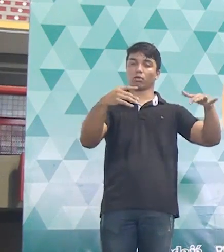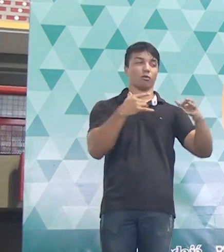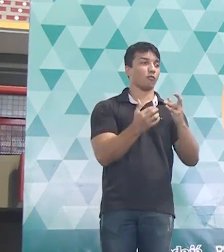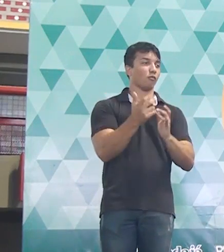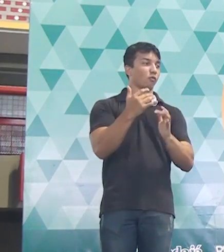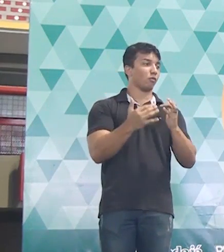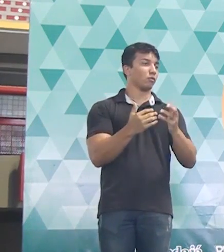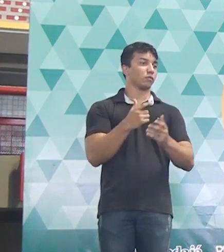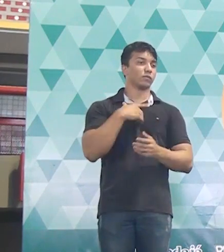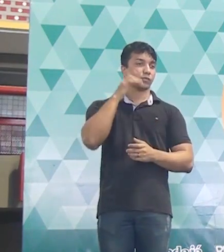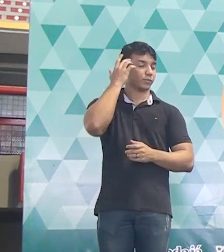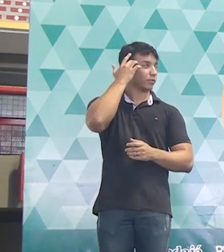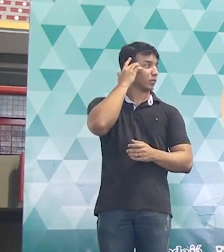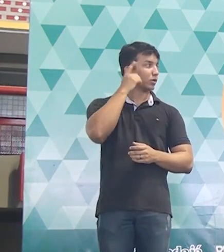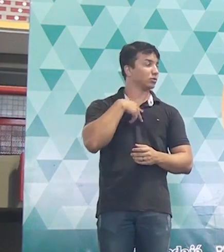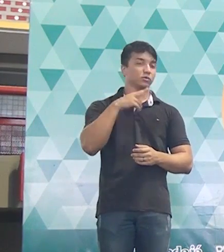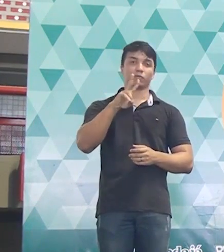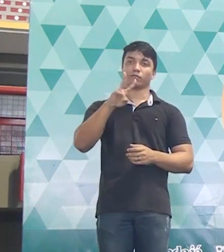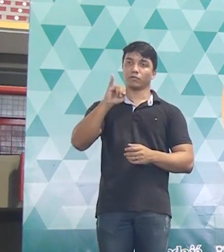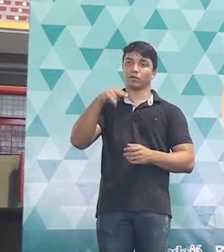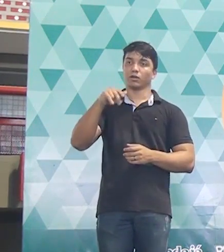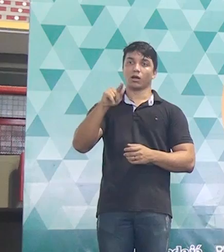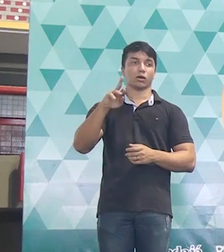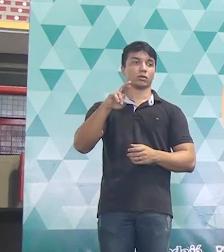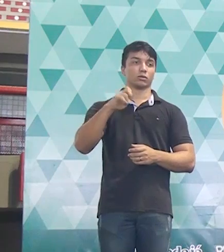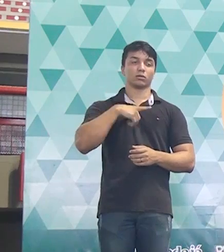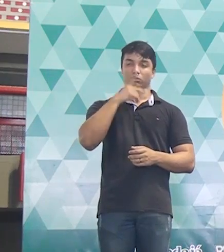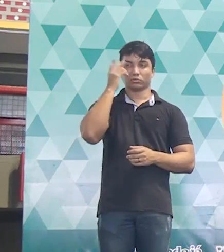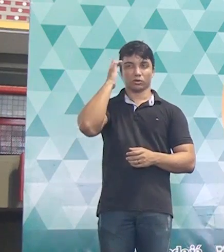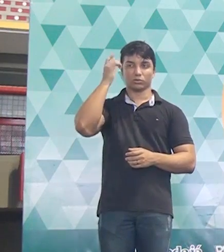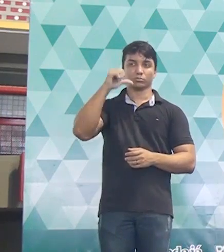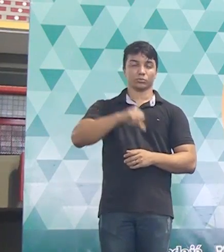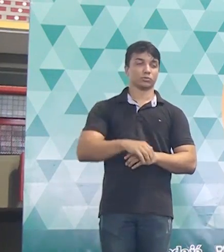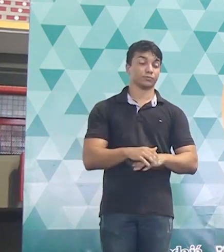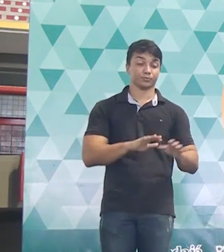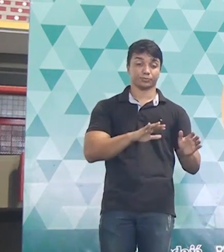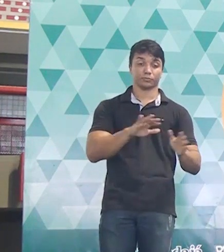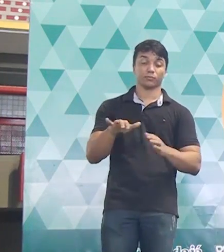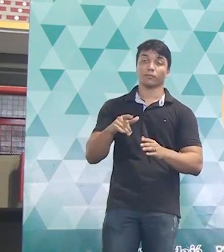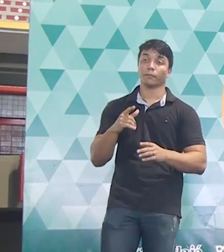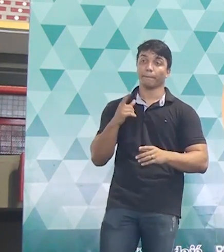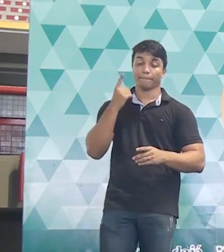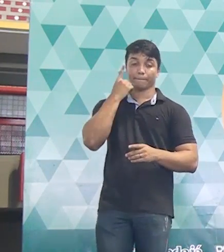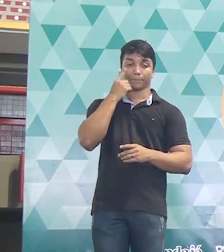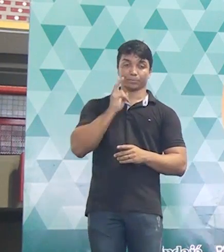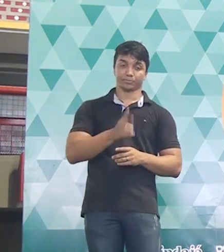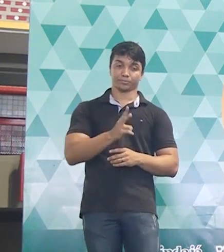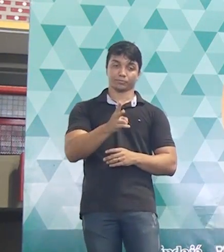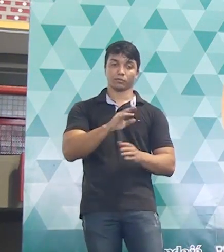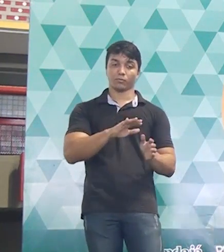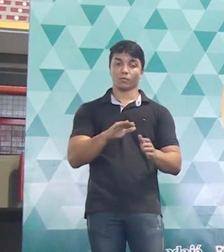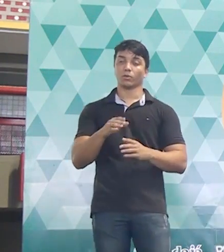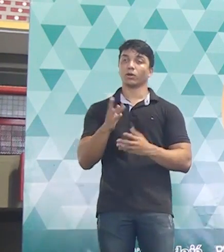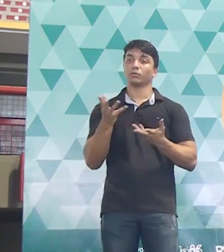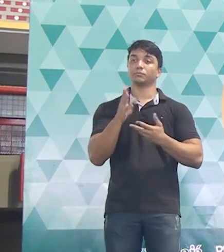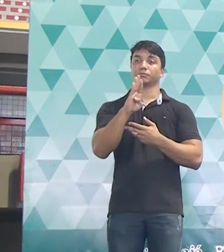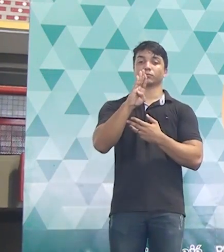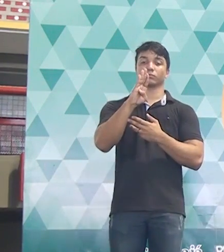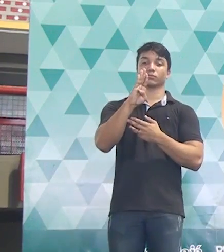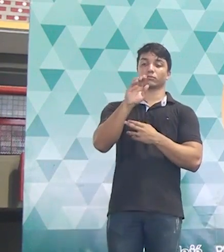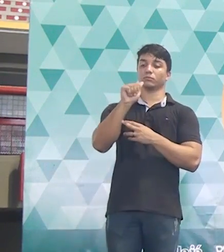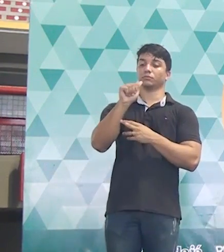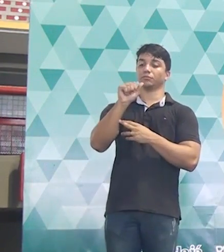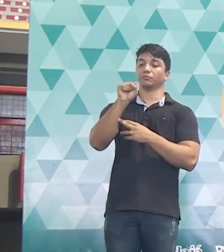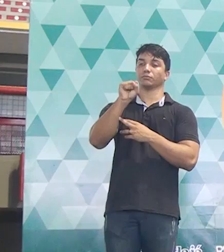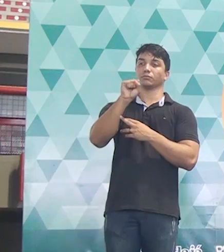acho que esse explosivo do vinagre também é mais perigoso. Bom, vamos lá. Pessoal, a nossa segunda